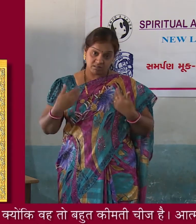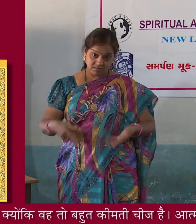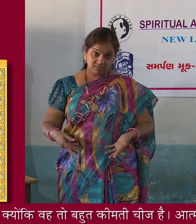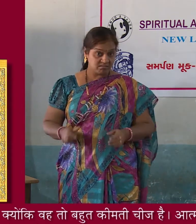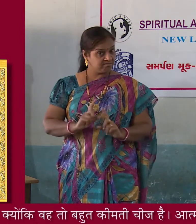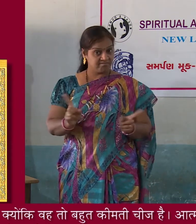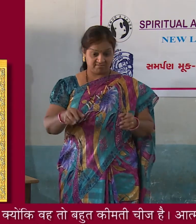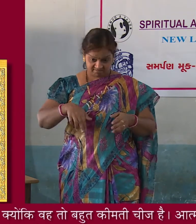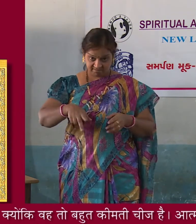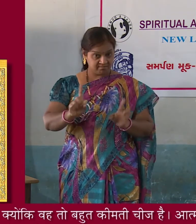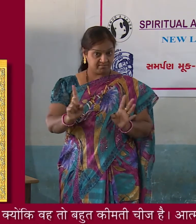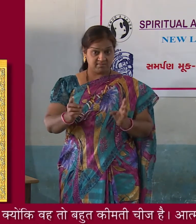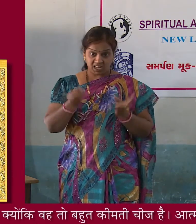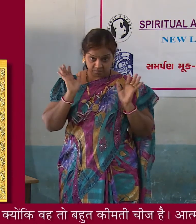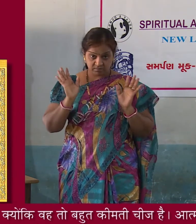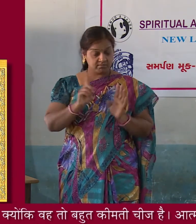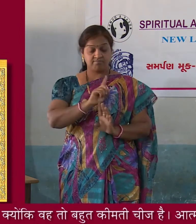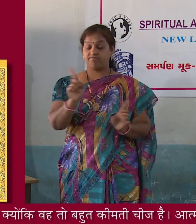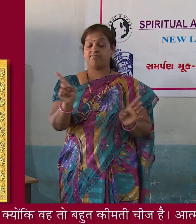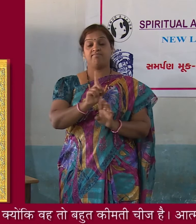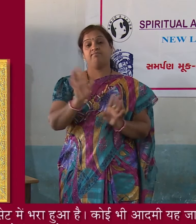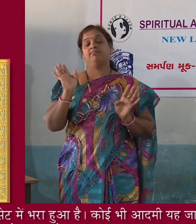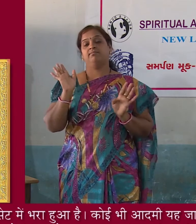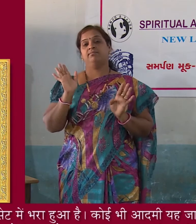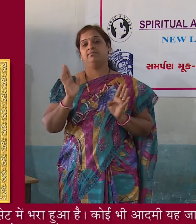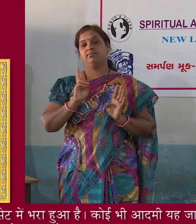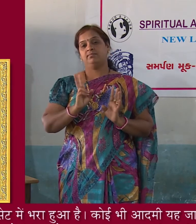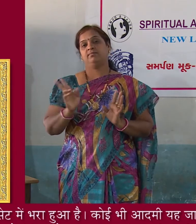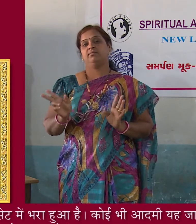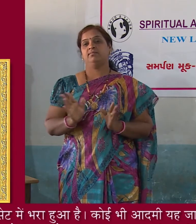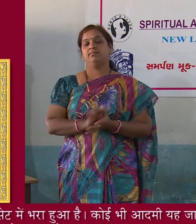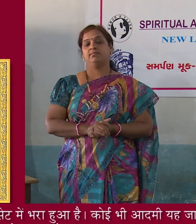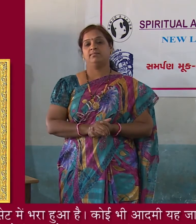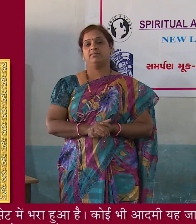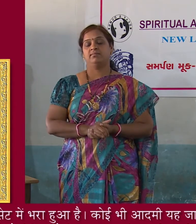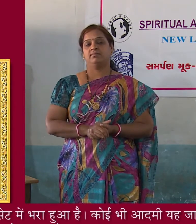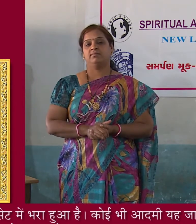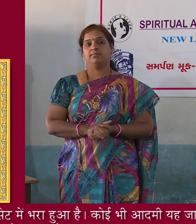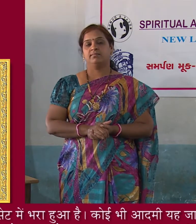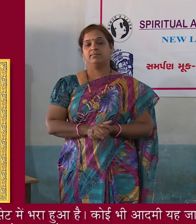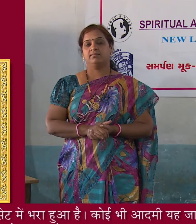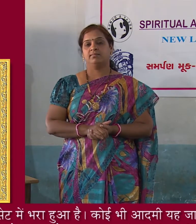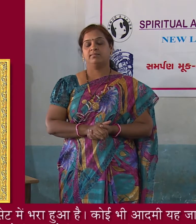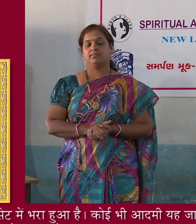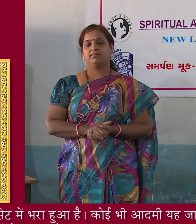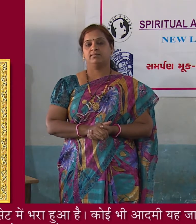उसके आगे दिखाया, बहुत सुंदर उदाहरण है, आत्मा एक कैसेट है।